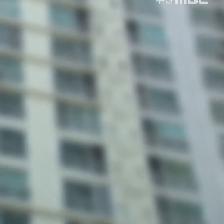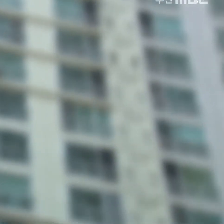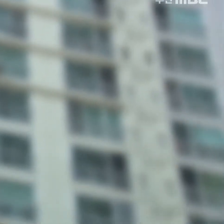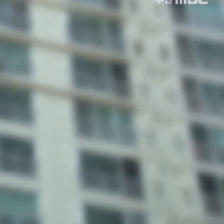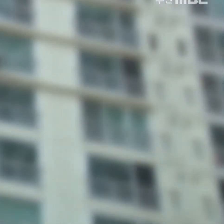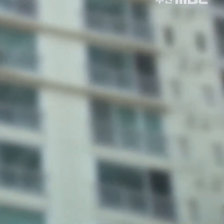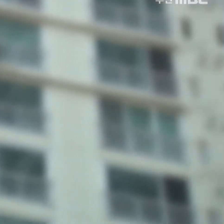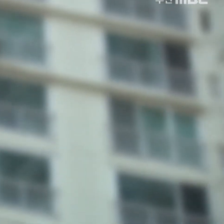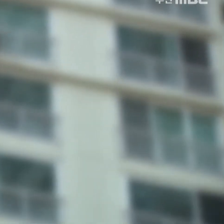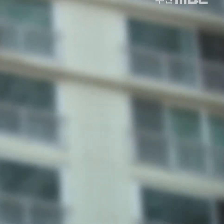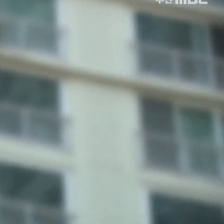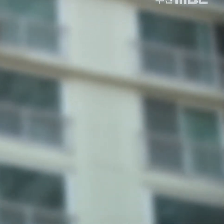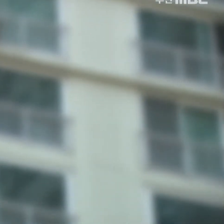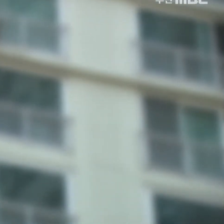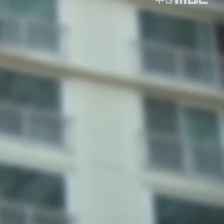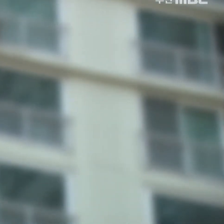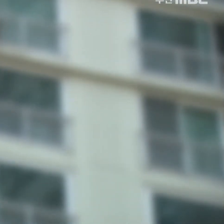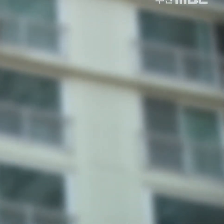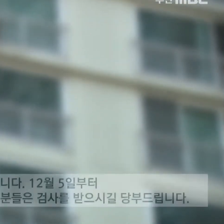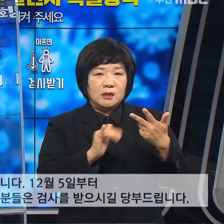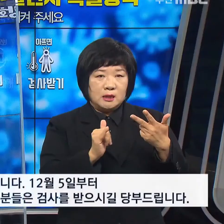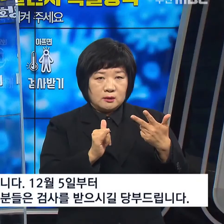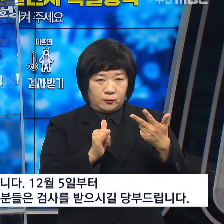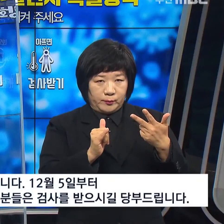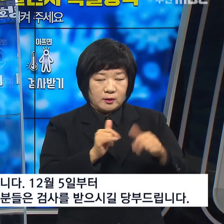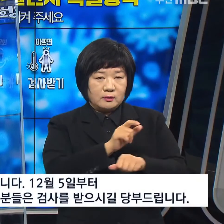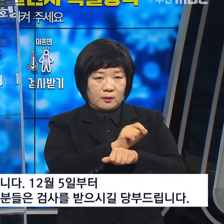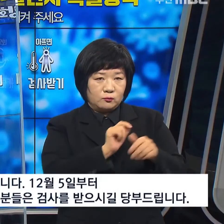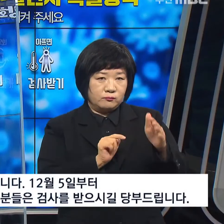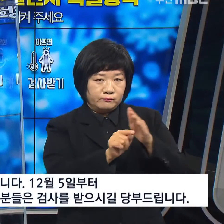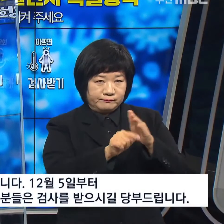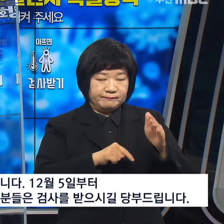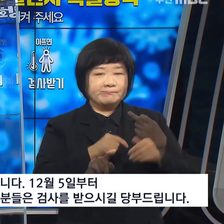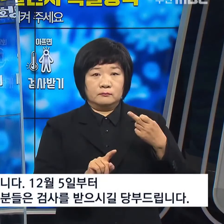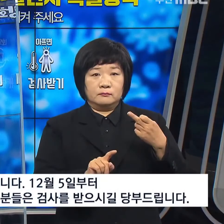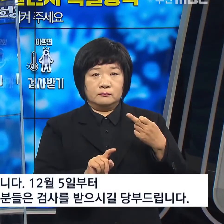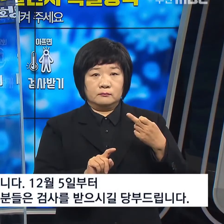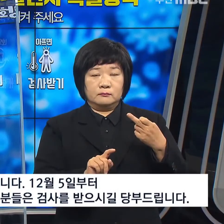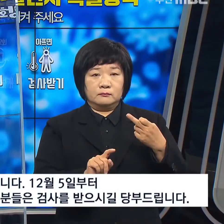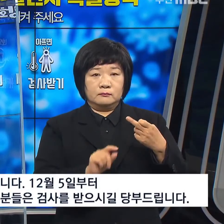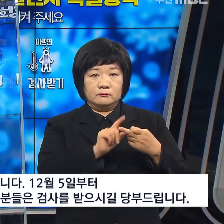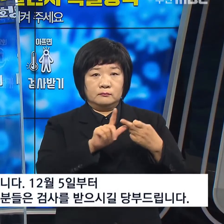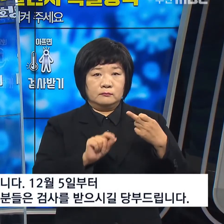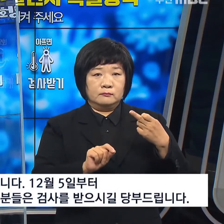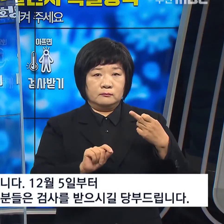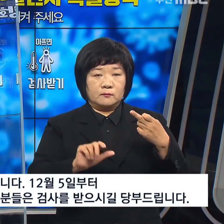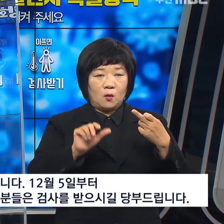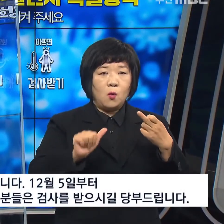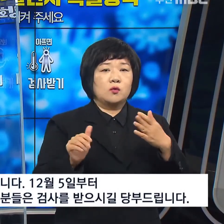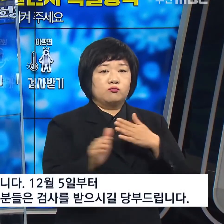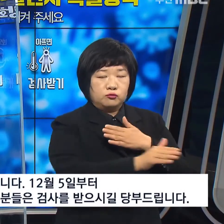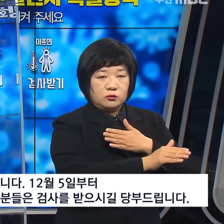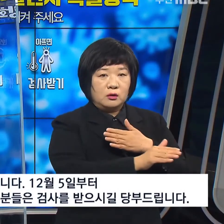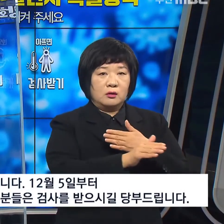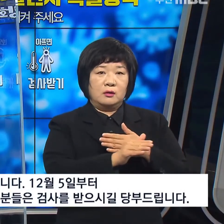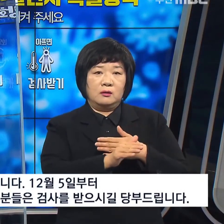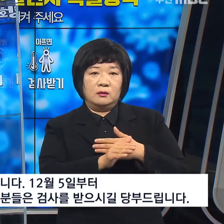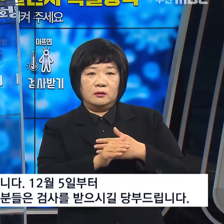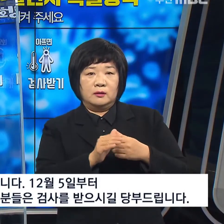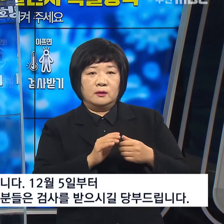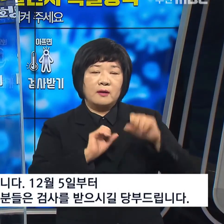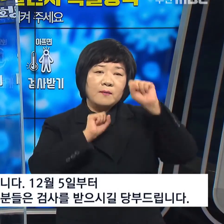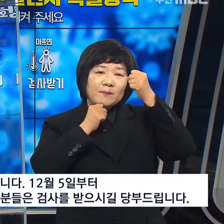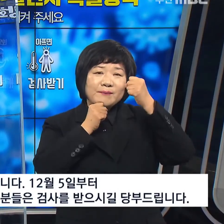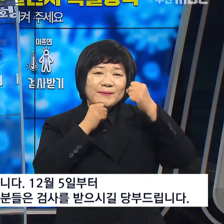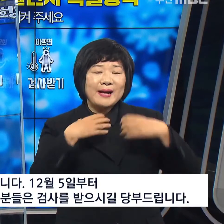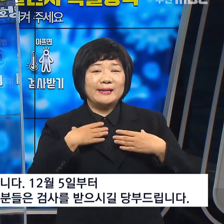수 없습니다. 7분은 이 공간을 방문하신 분입니다. 12월 5일부터